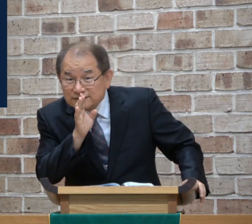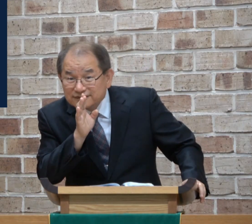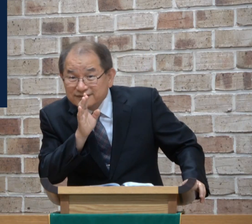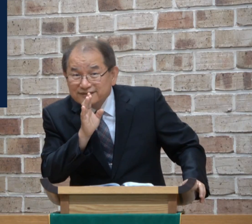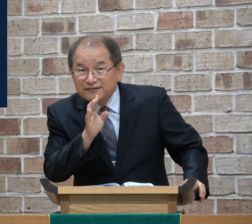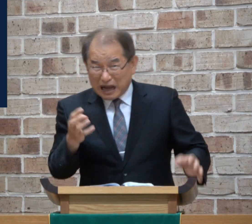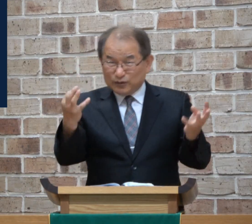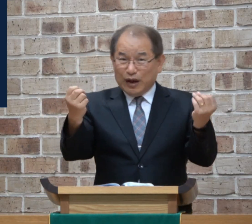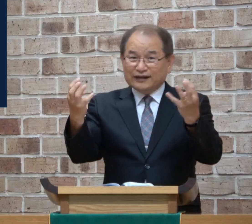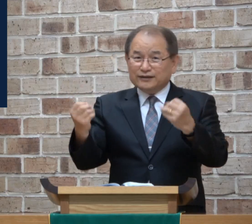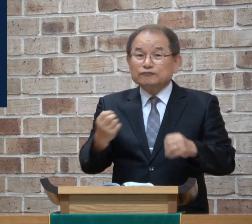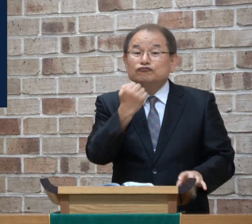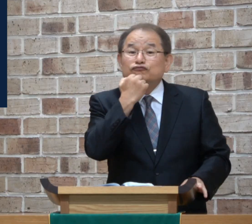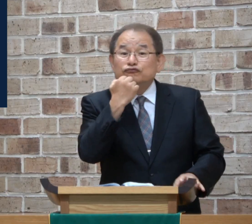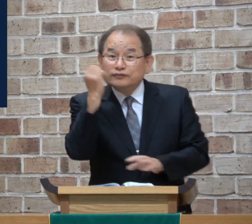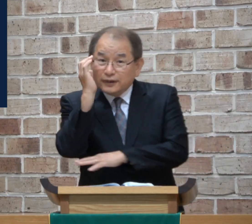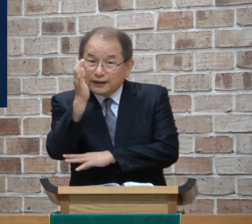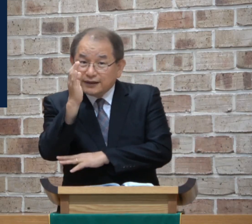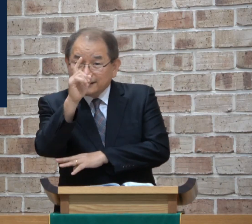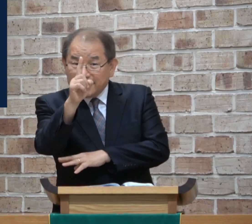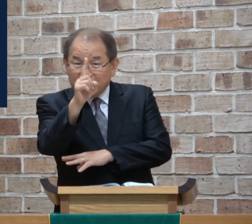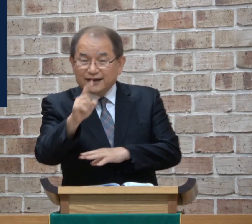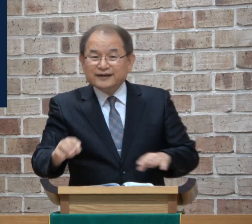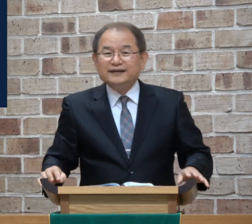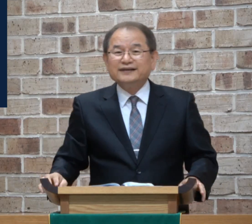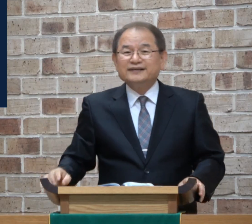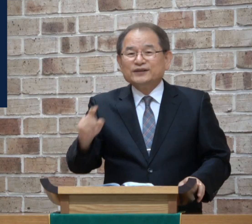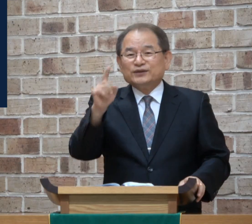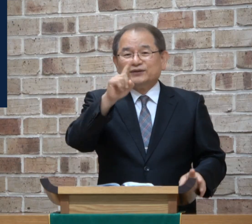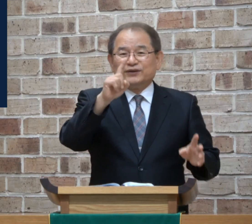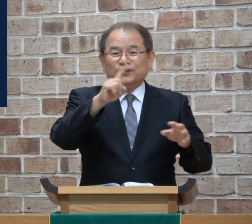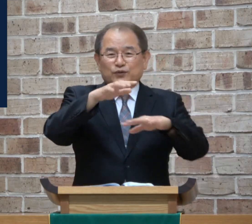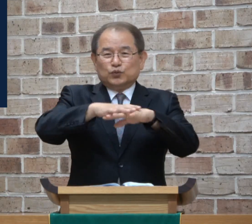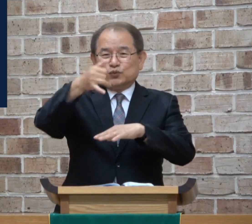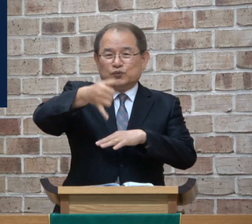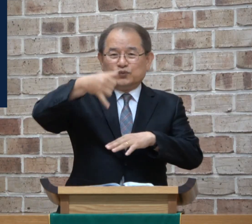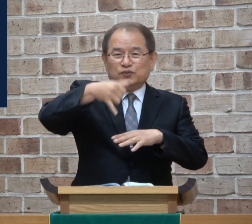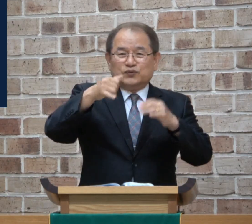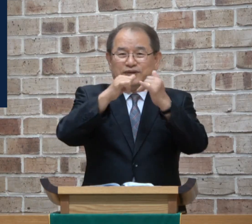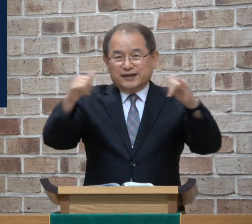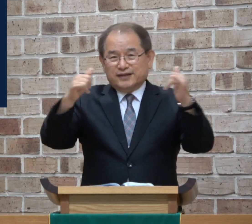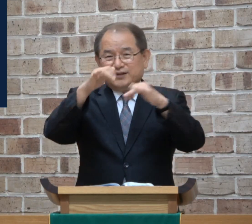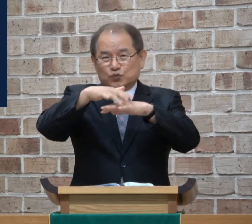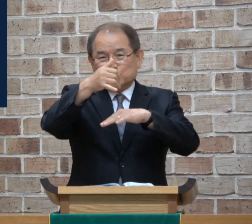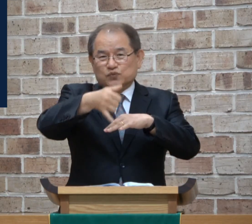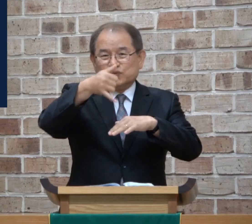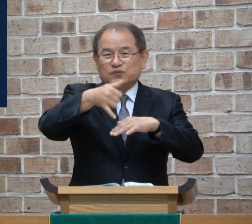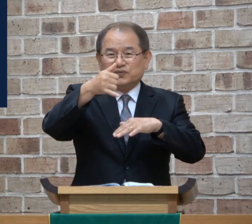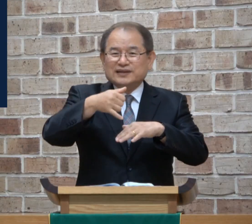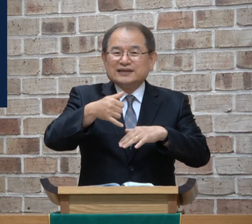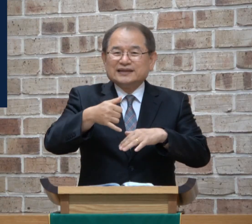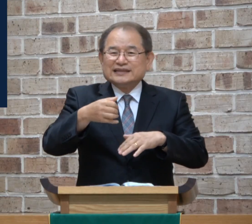만들어냅니다. 너무나 많습니다. 제가 무서운 얘기 하나 전 드리겠습니다. 어떤 농부가